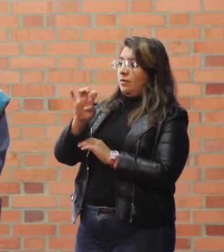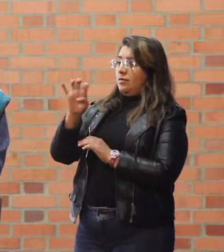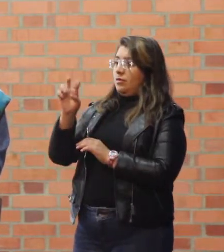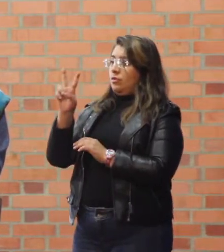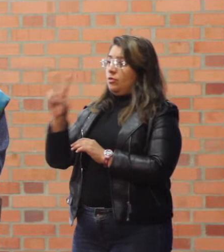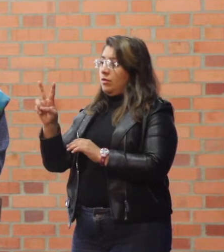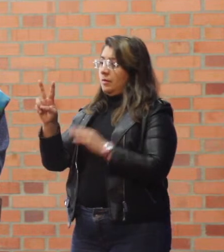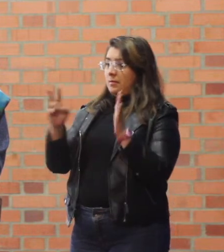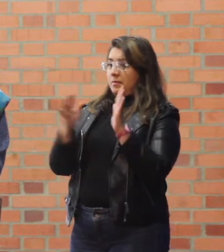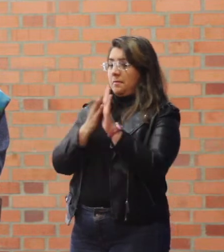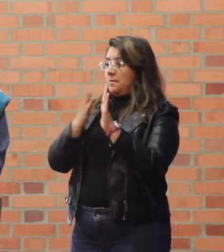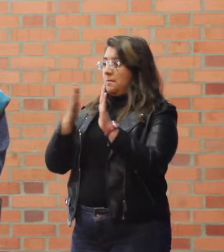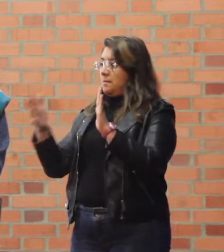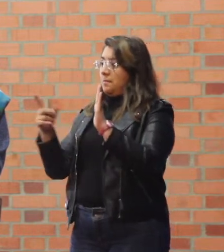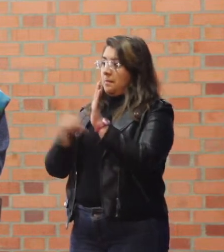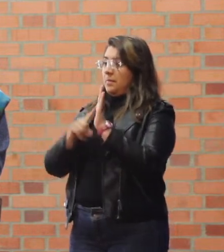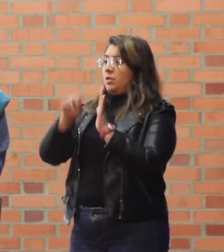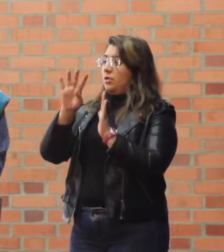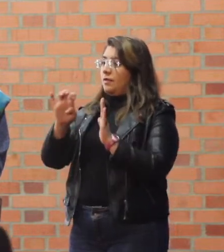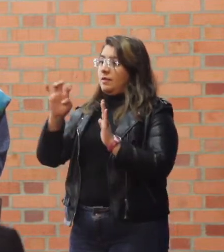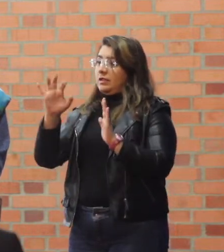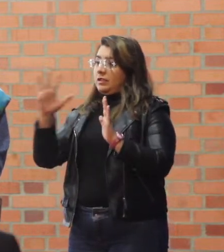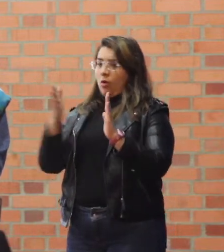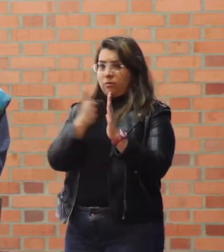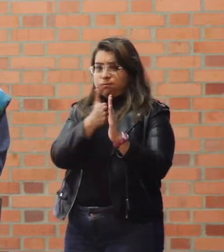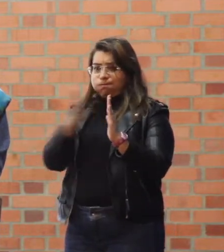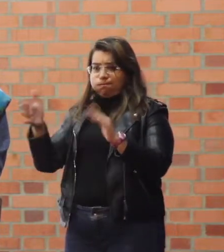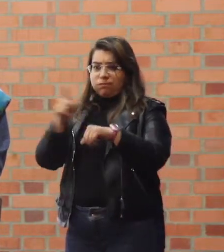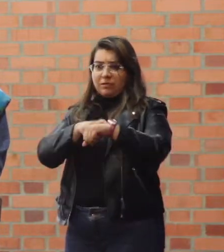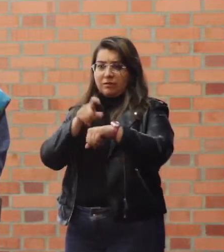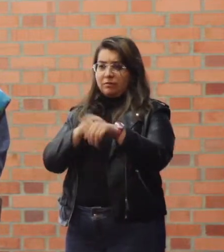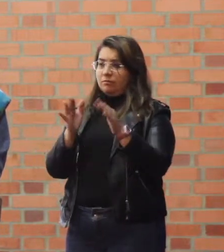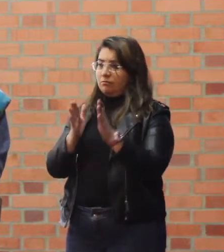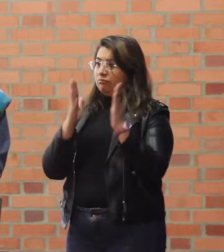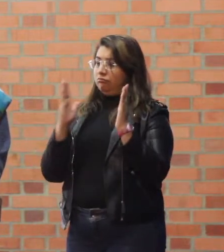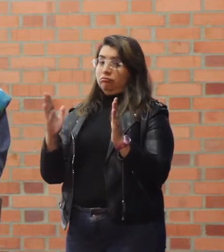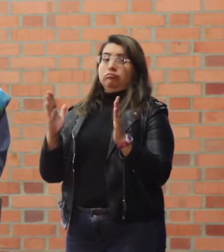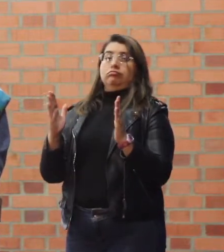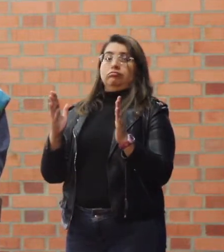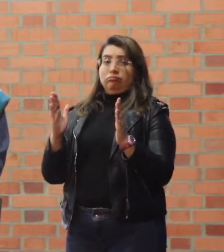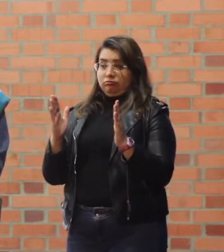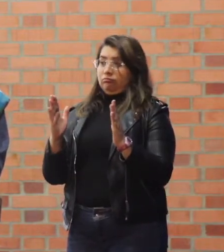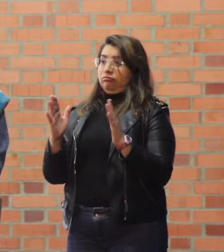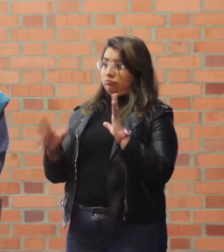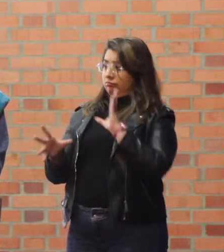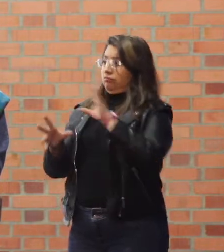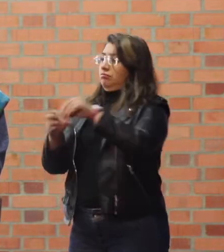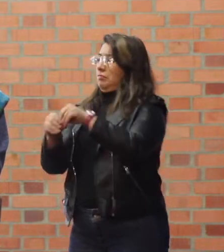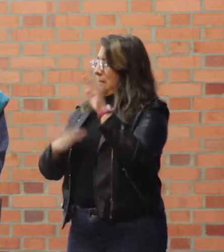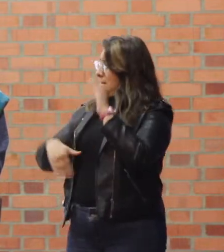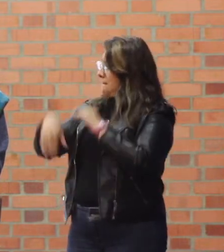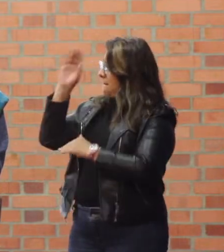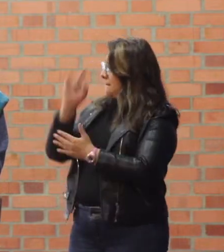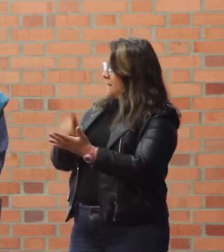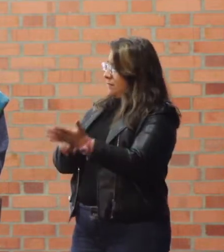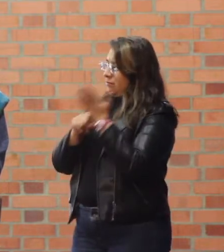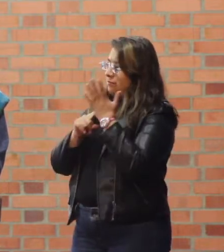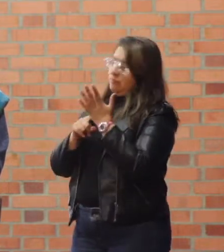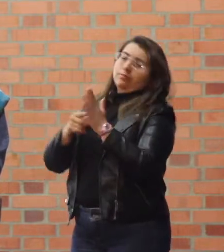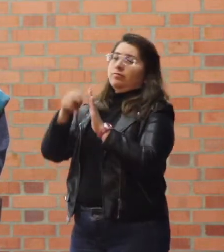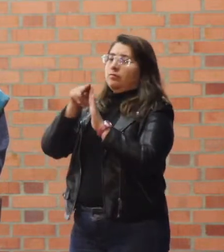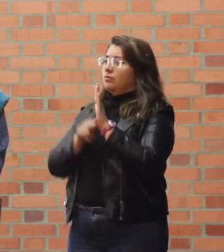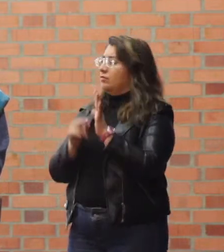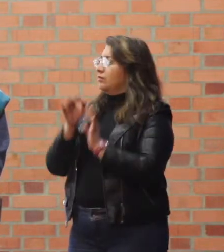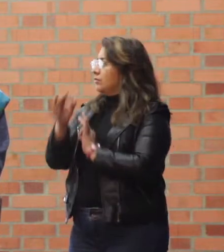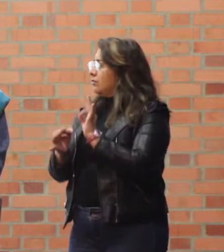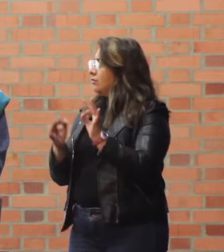y 1995 y del que hicimos parte Luceros Zamudio Norma rubiano